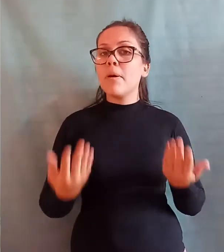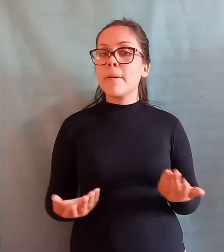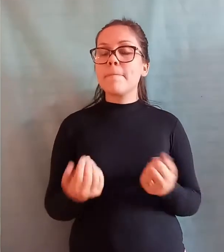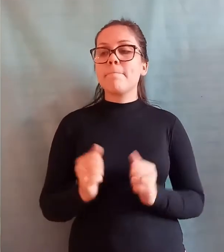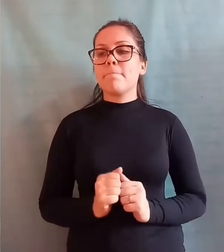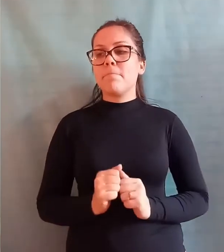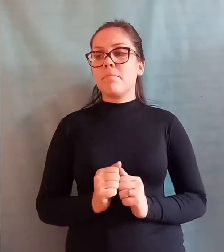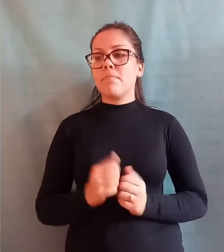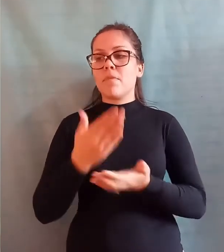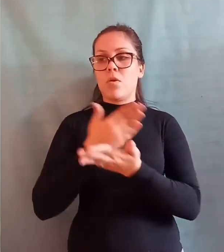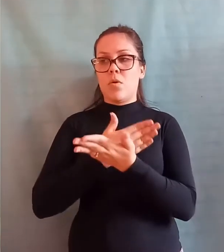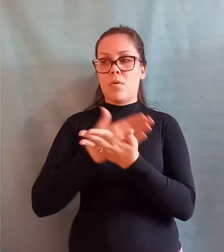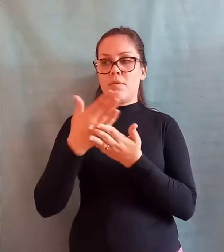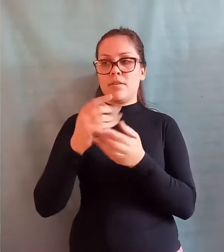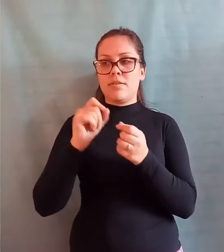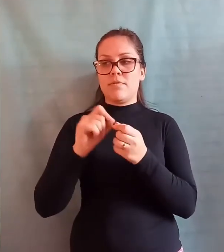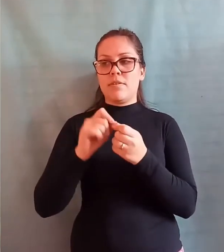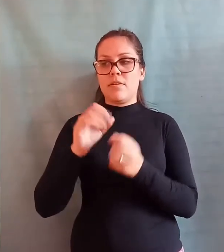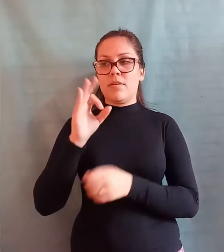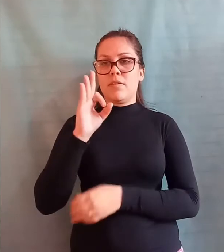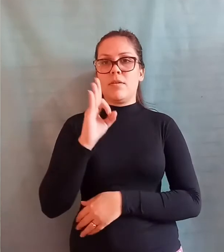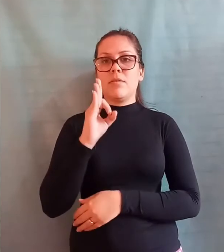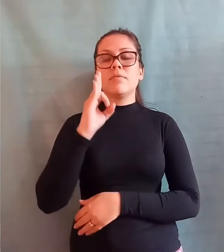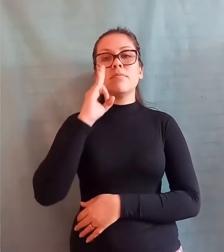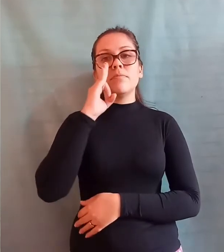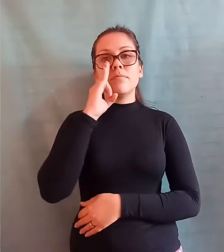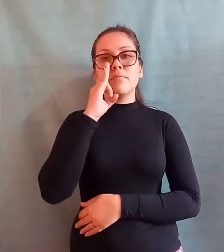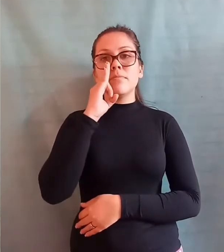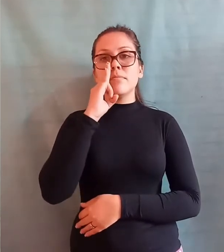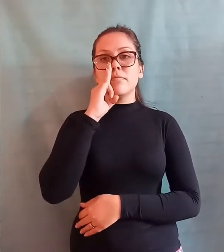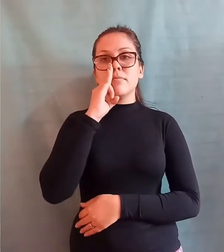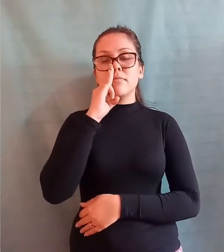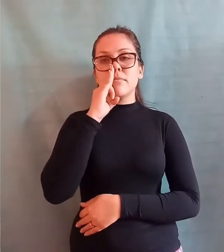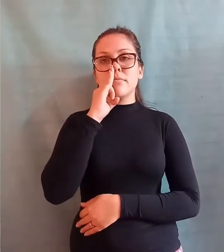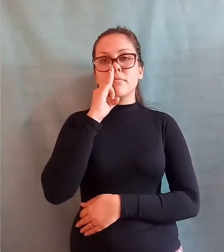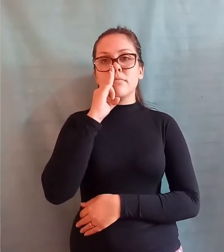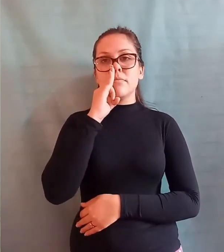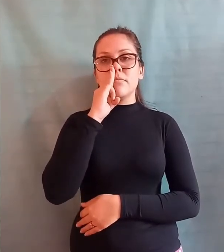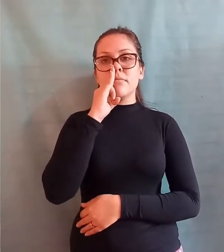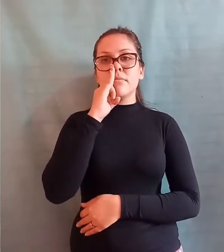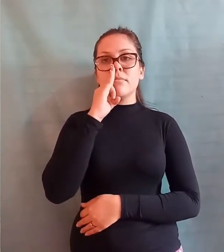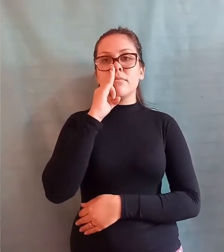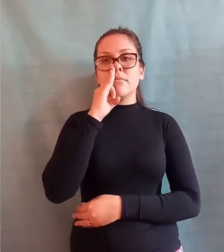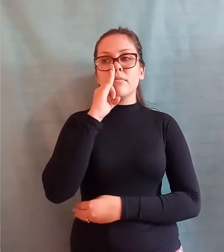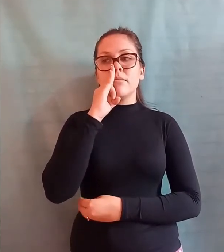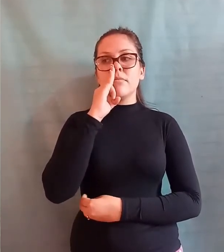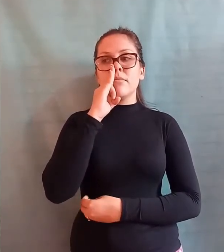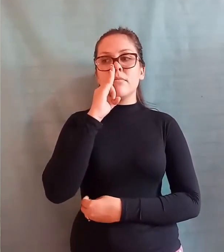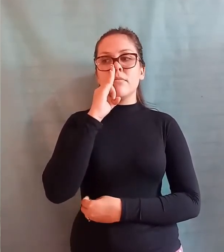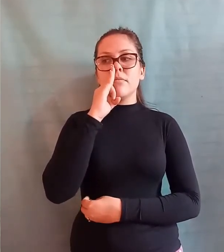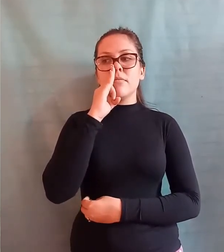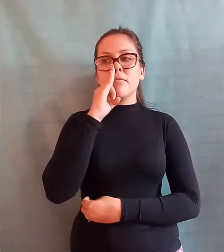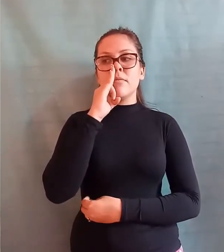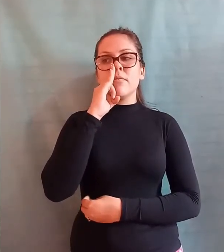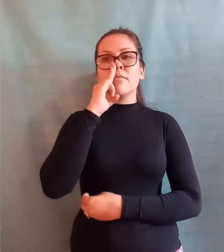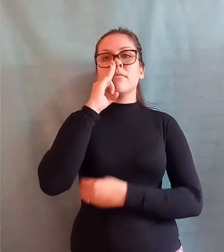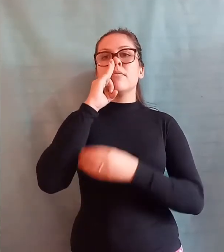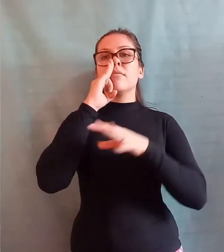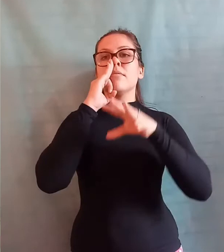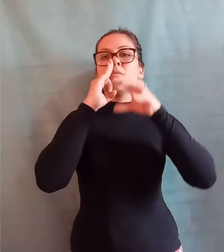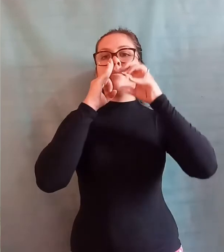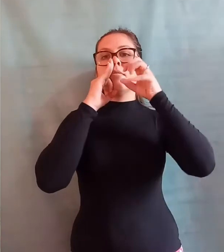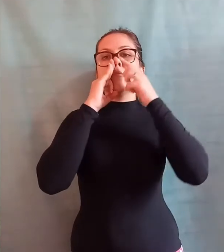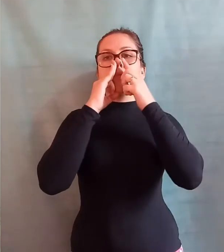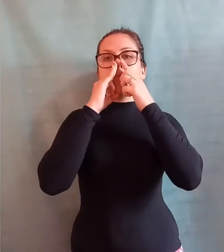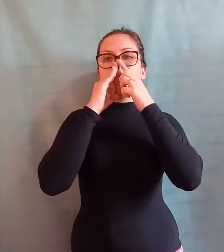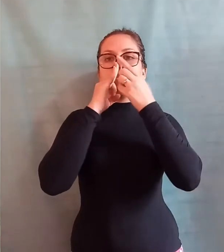Seguinte, começa fazendo o mudra e obstrui a narina direita, certo? E aí você vai inspirar